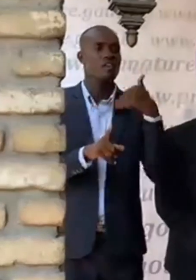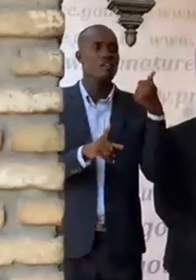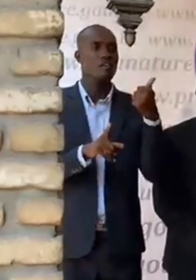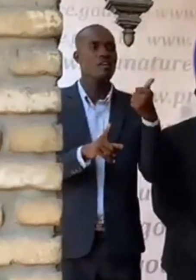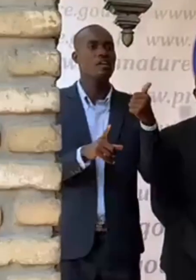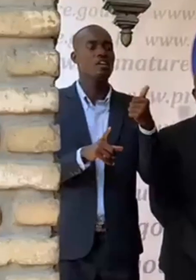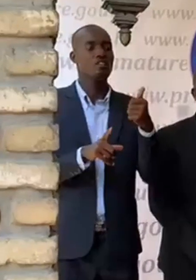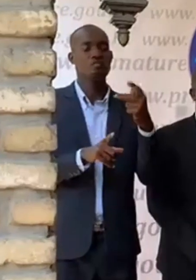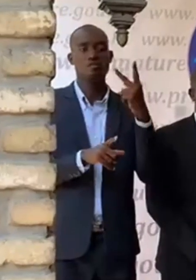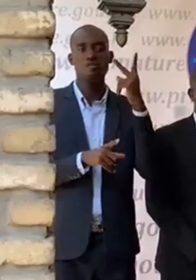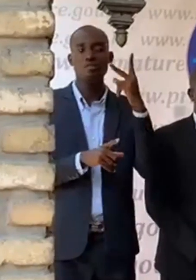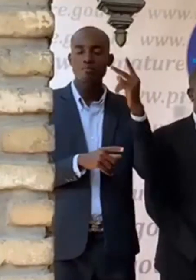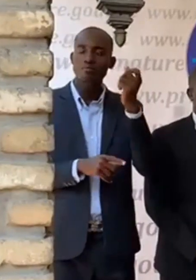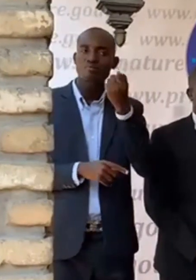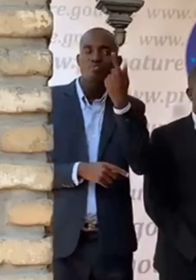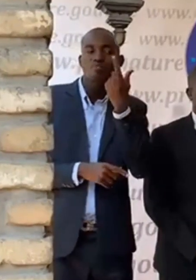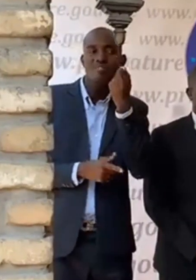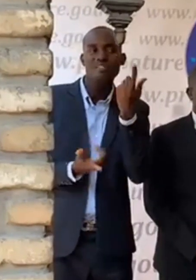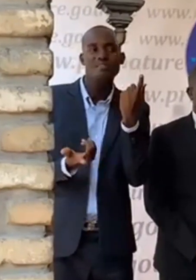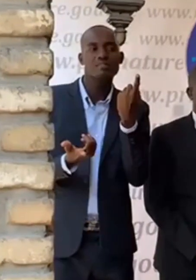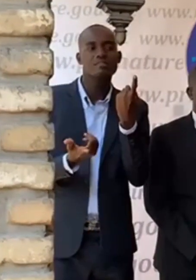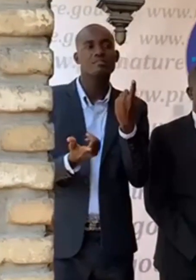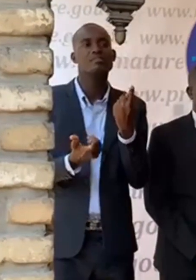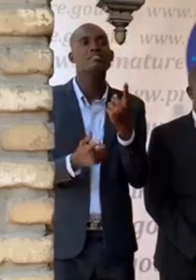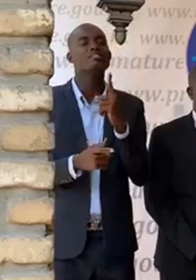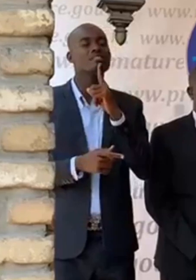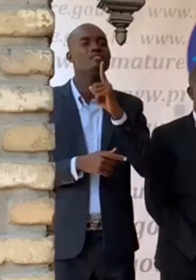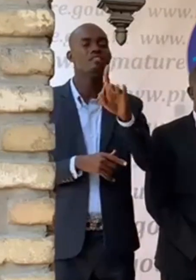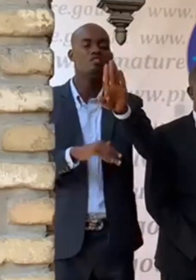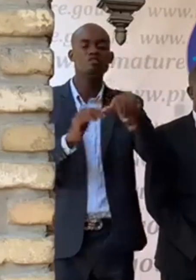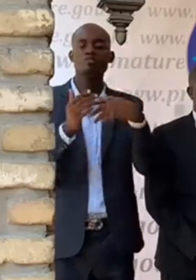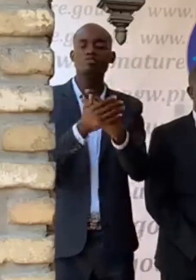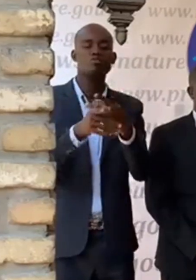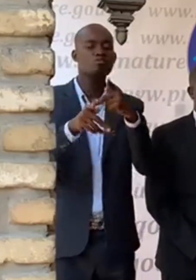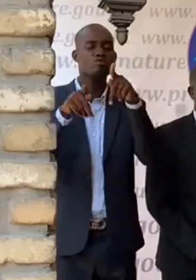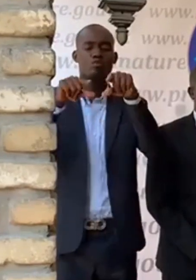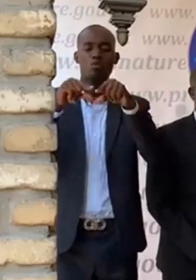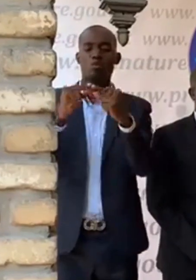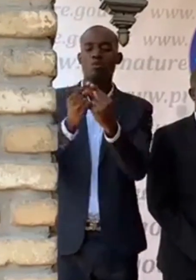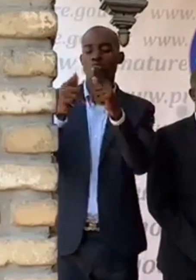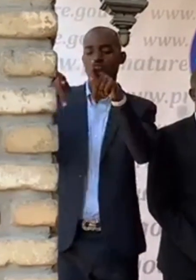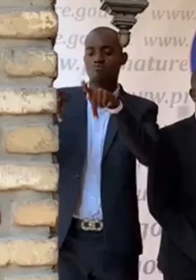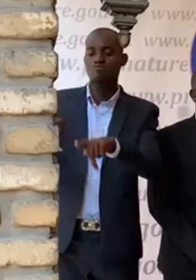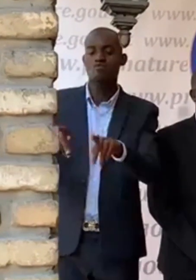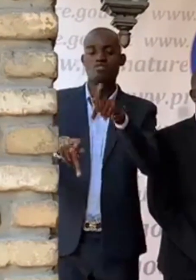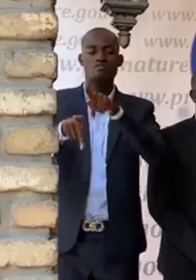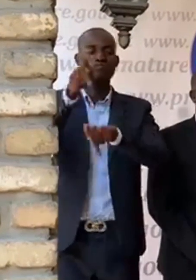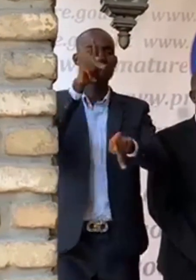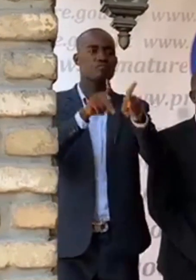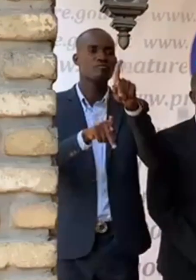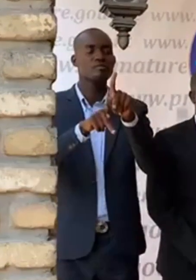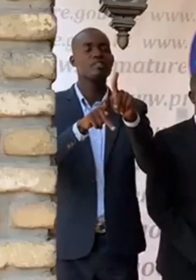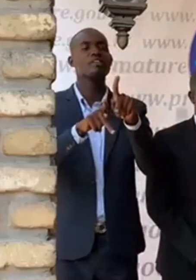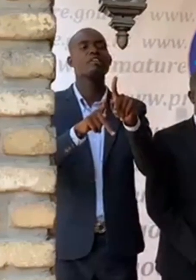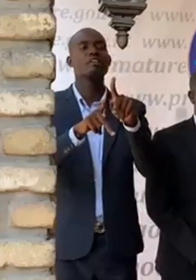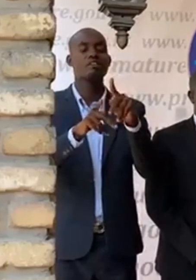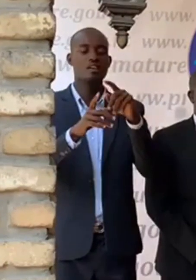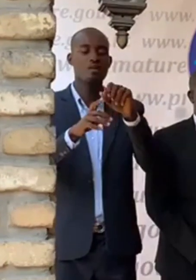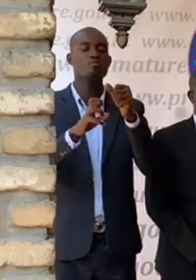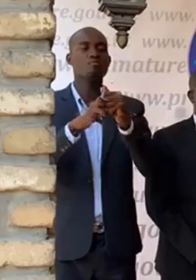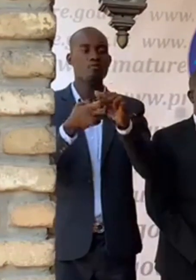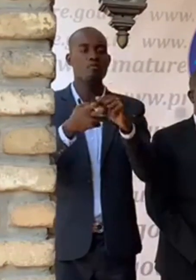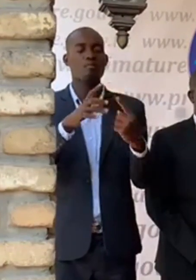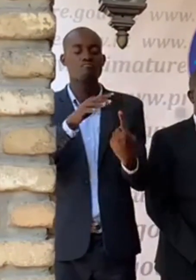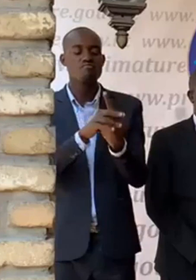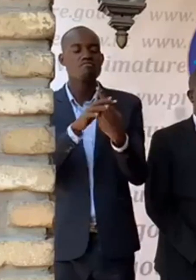te répondre et remplacer PM nan et yon nan bagay ki ta fait en pile moun kwè que